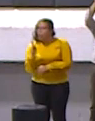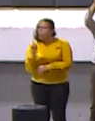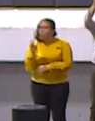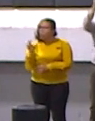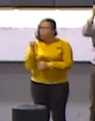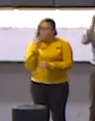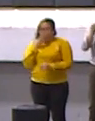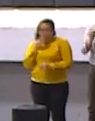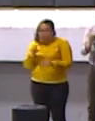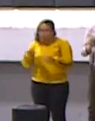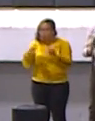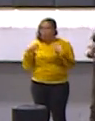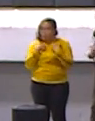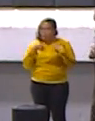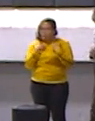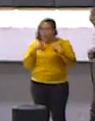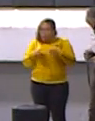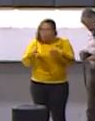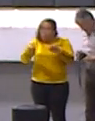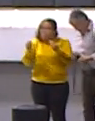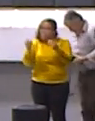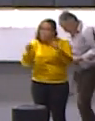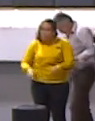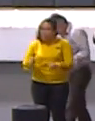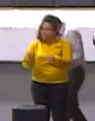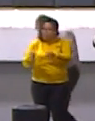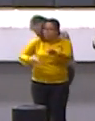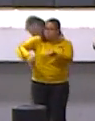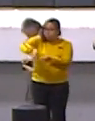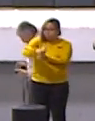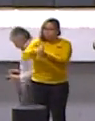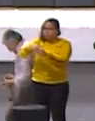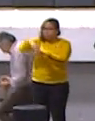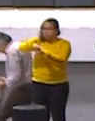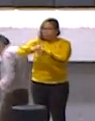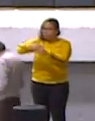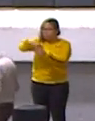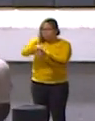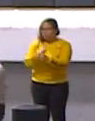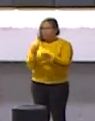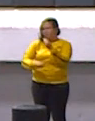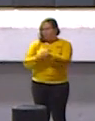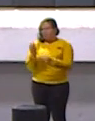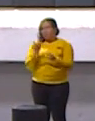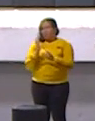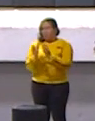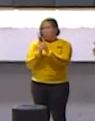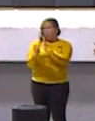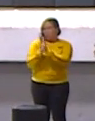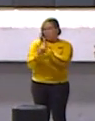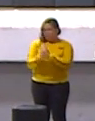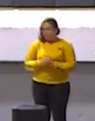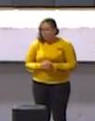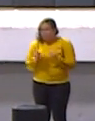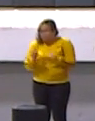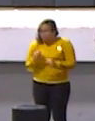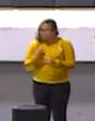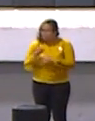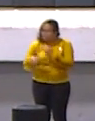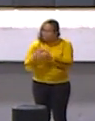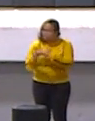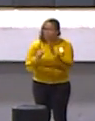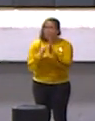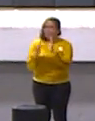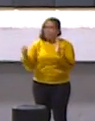animal un objeto para poder hacer las muchas habilidades y que después llevadas tecnificando y queda